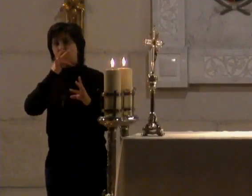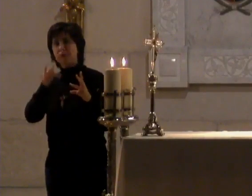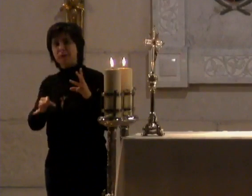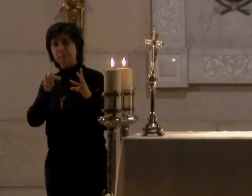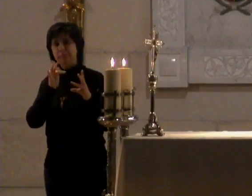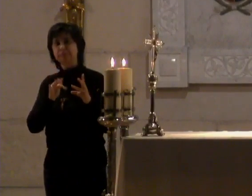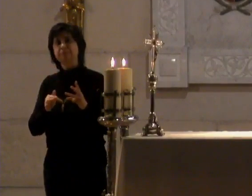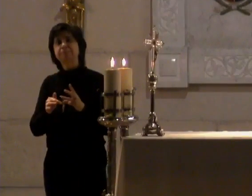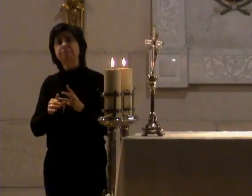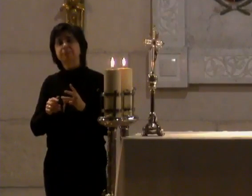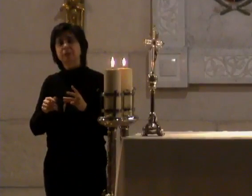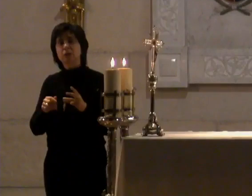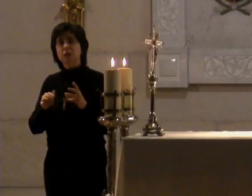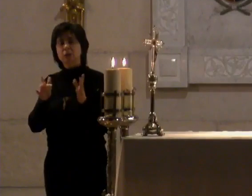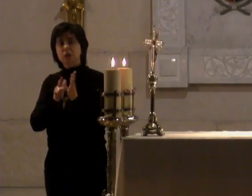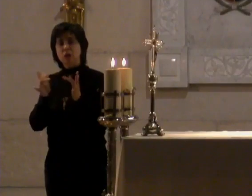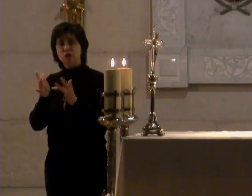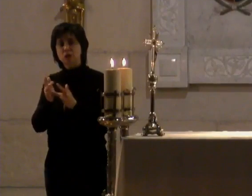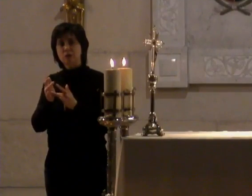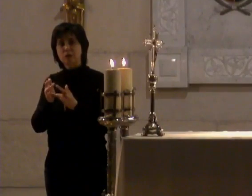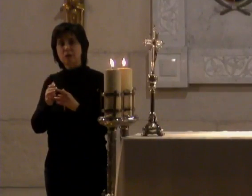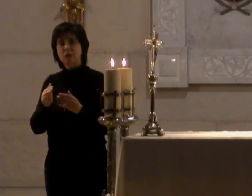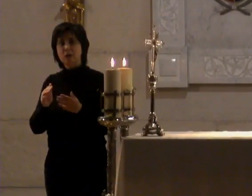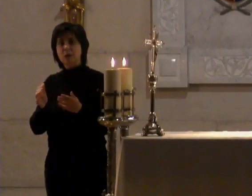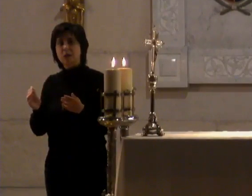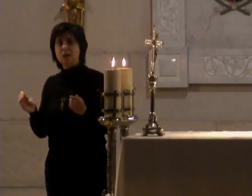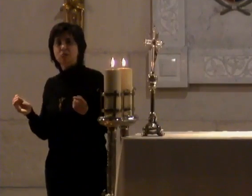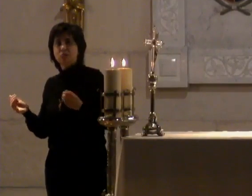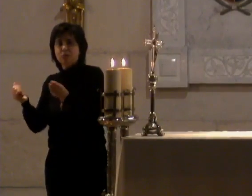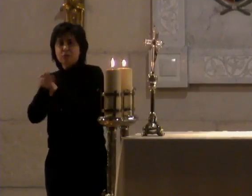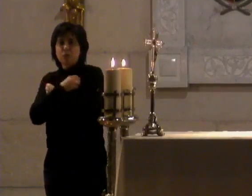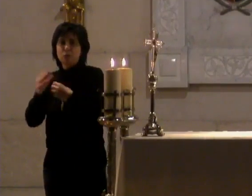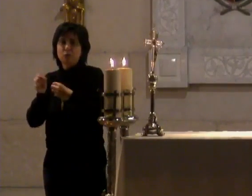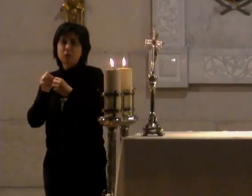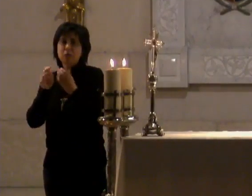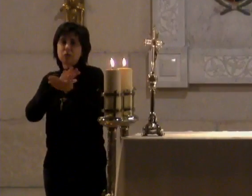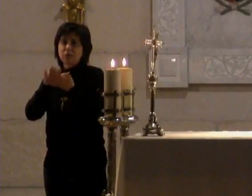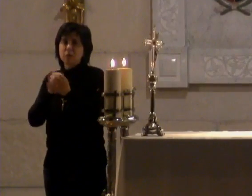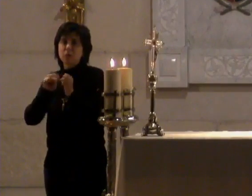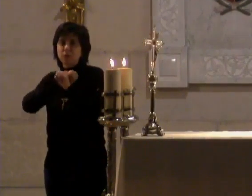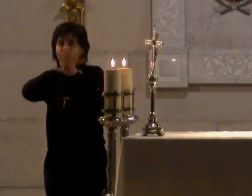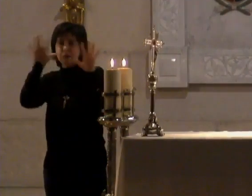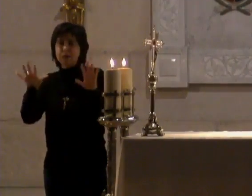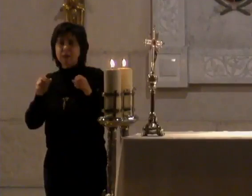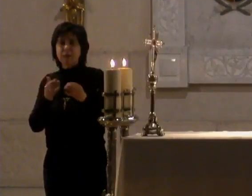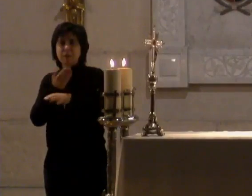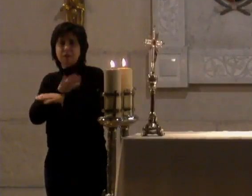comprométete. Este Jesús, que nos habla con toda claridad, se va a hacer presente aquí en el